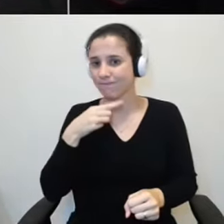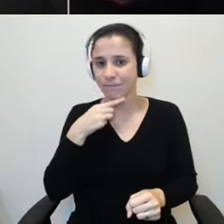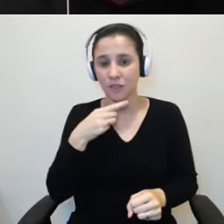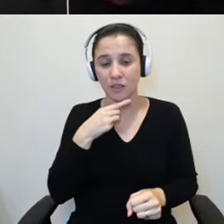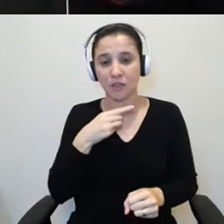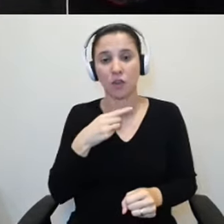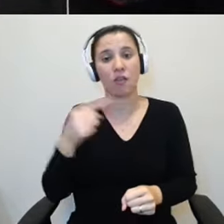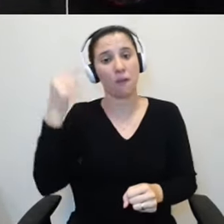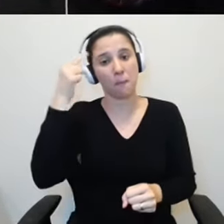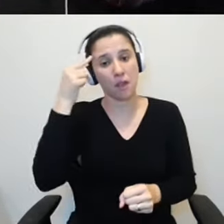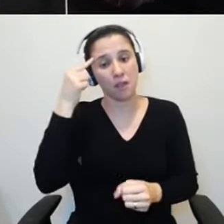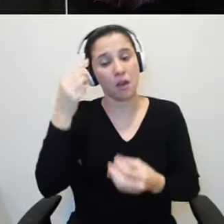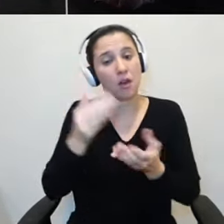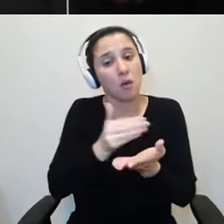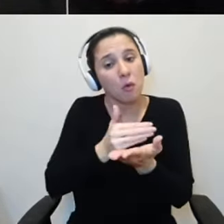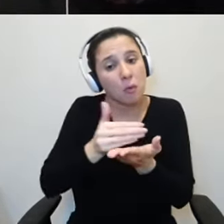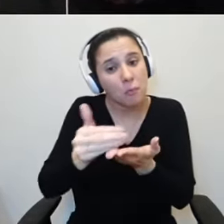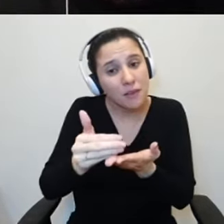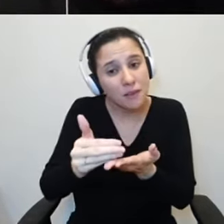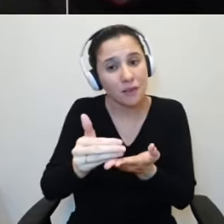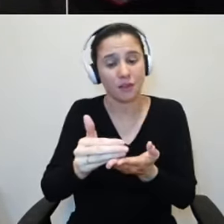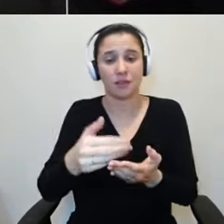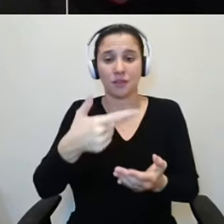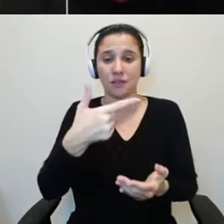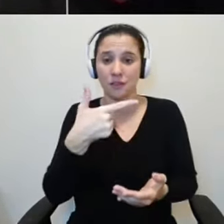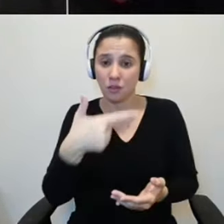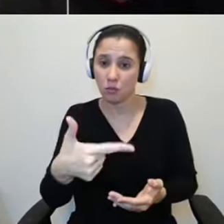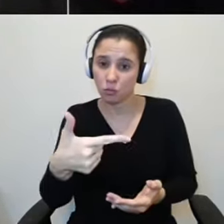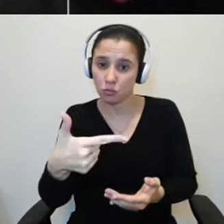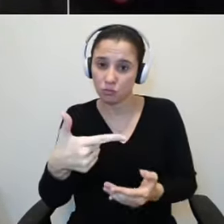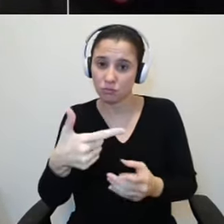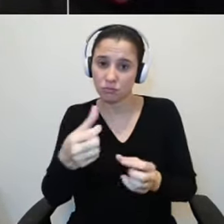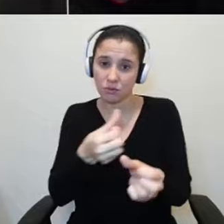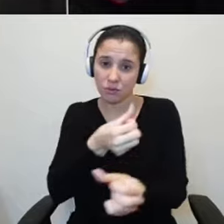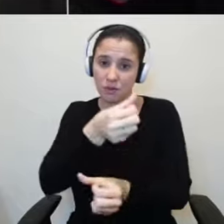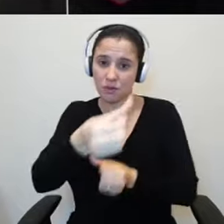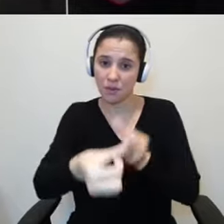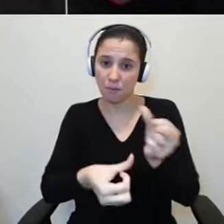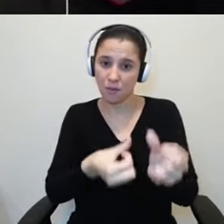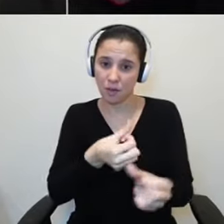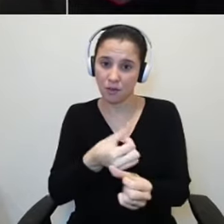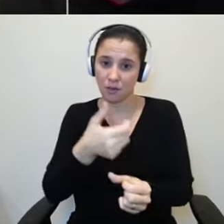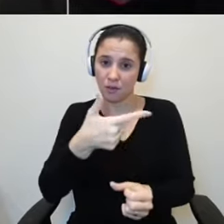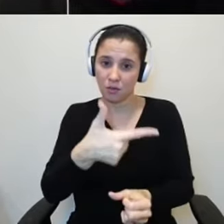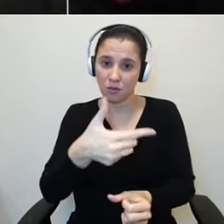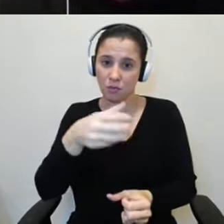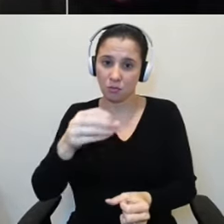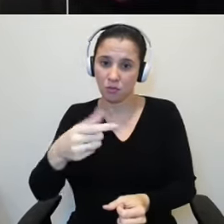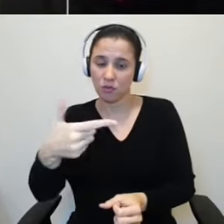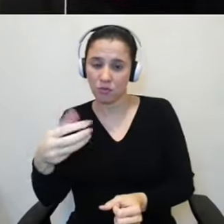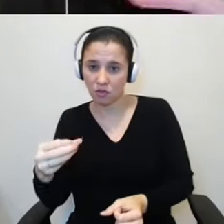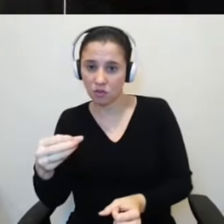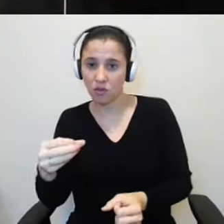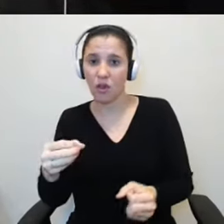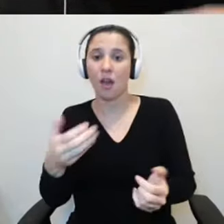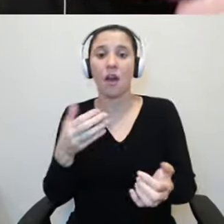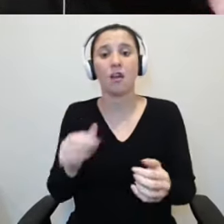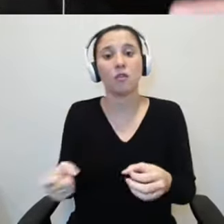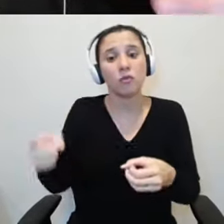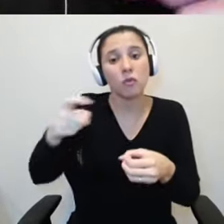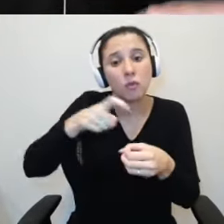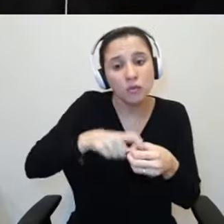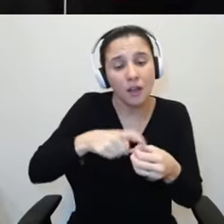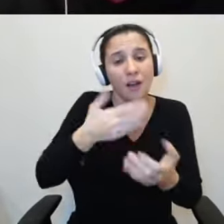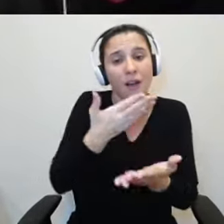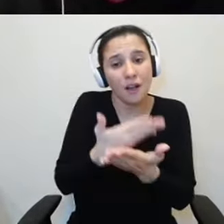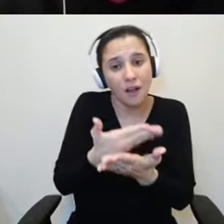fevereiro de 2021. Essa é a nossa previsão e proposta que está colocada. Então, quanto